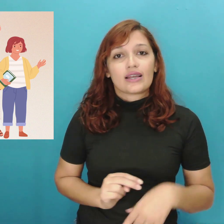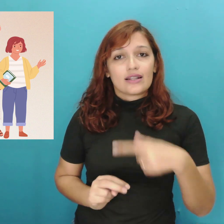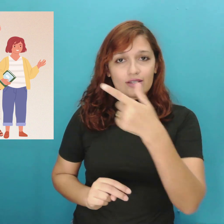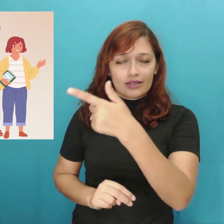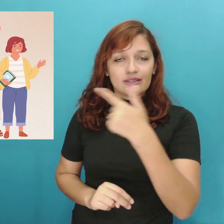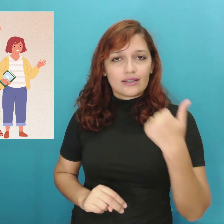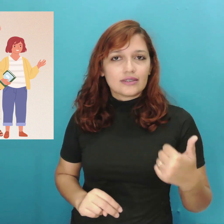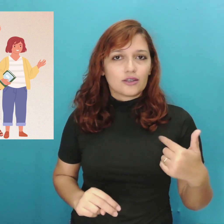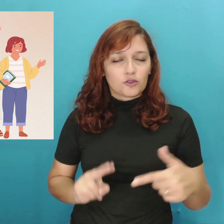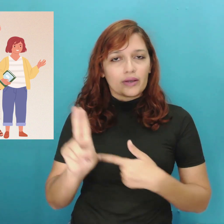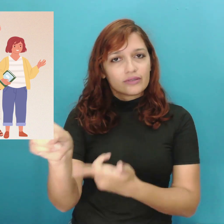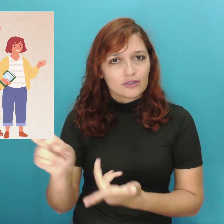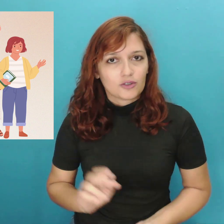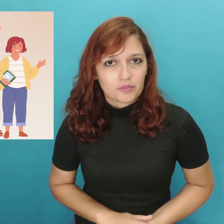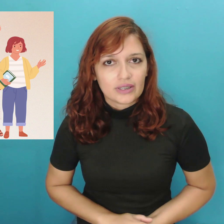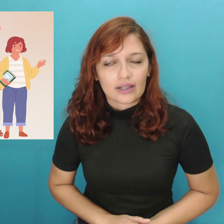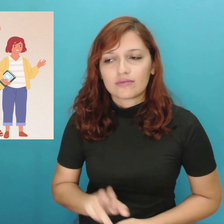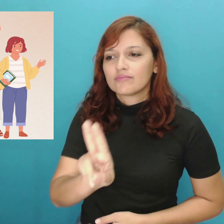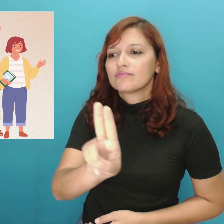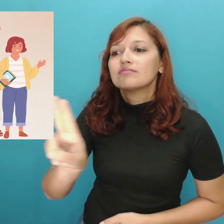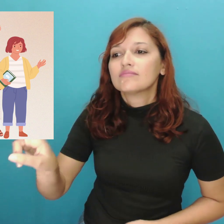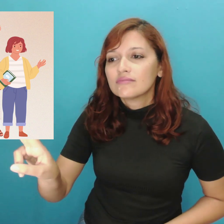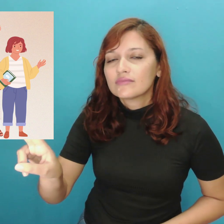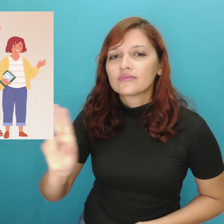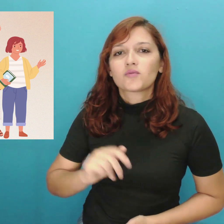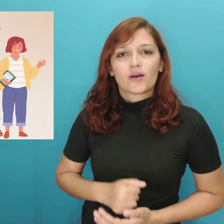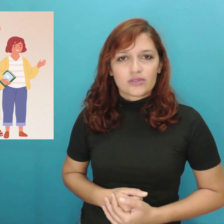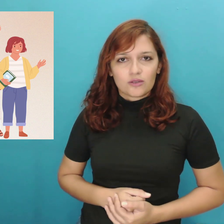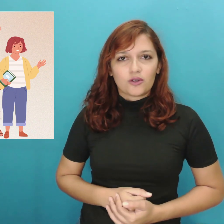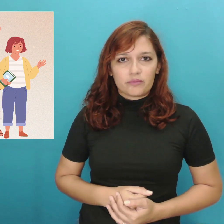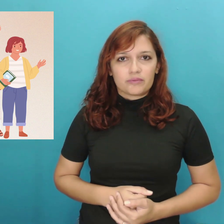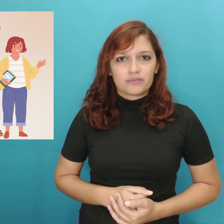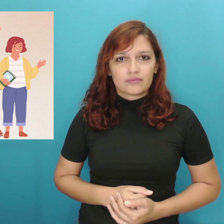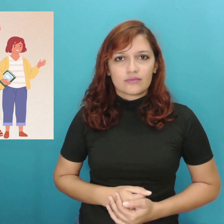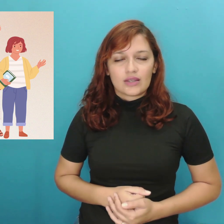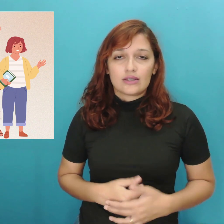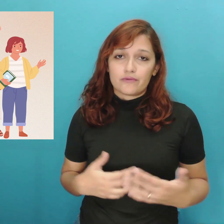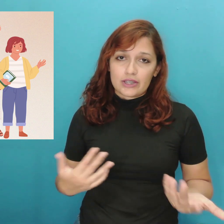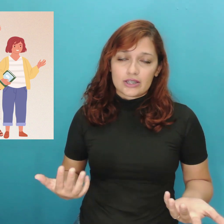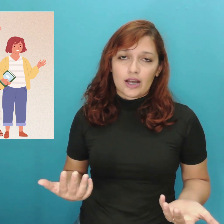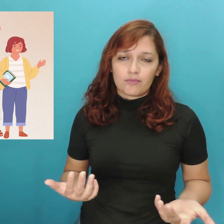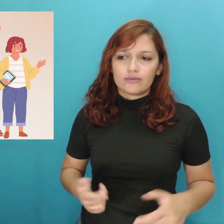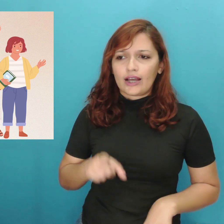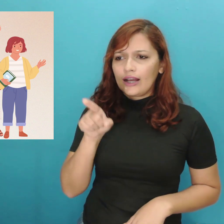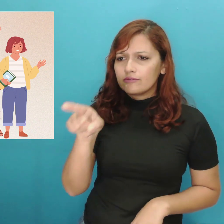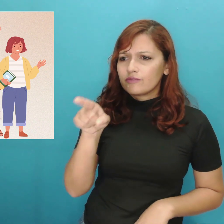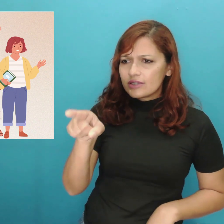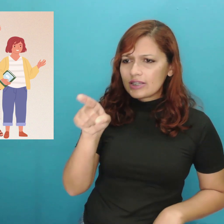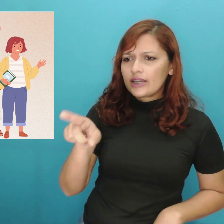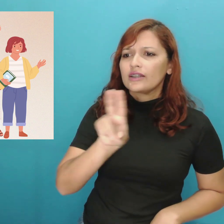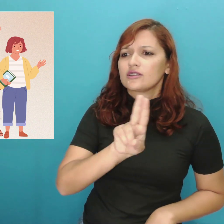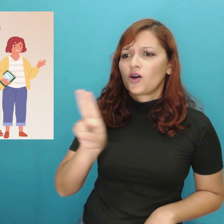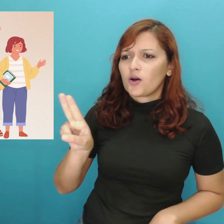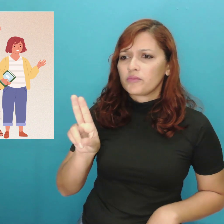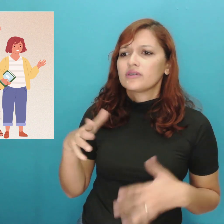já entende que eu estou perguntando o nome dela. Qual o seu nome? Se você quiser apontar, você, nome,